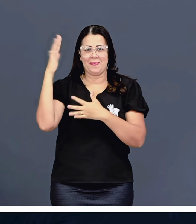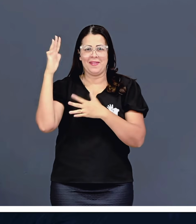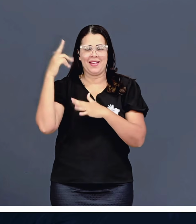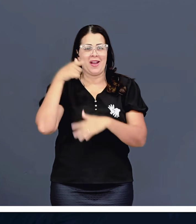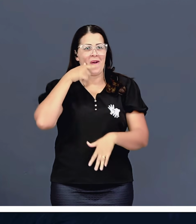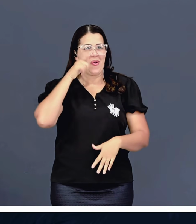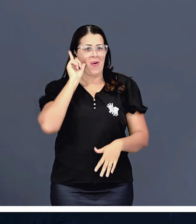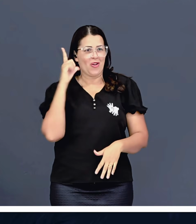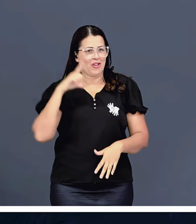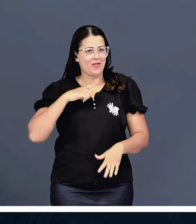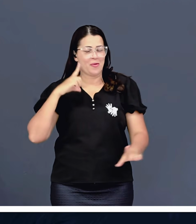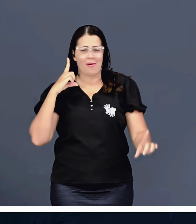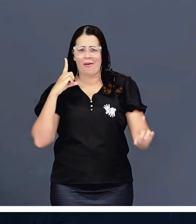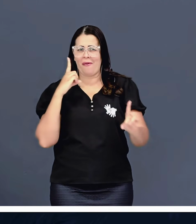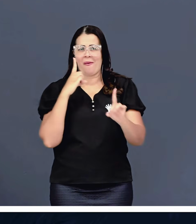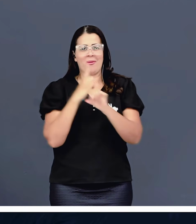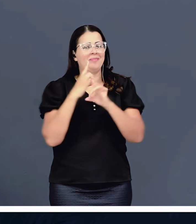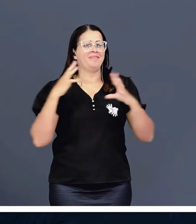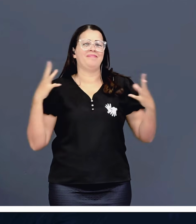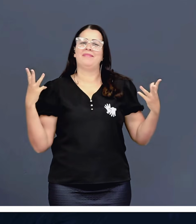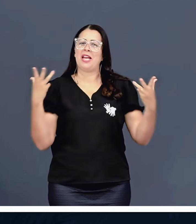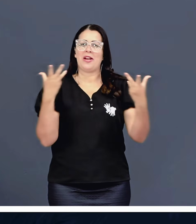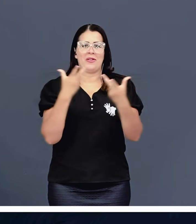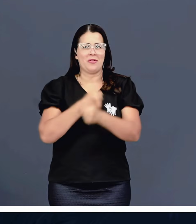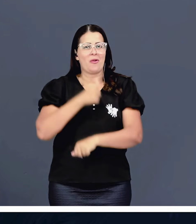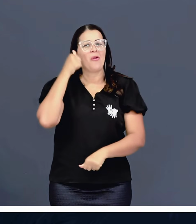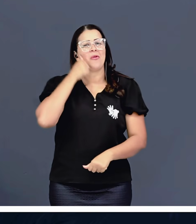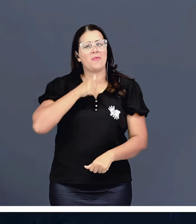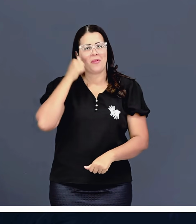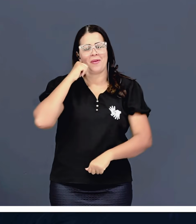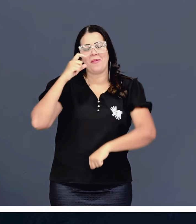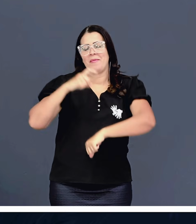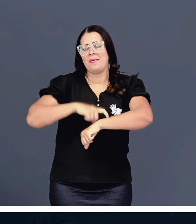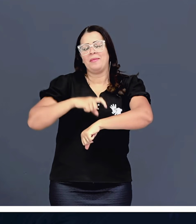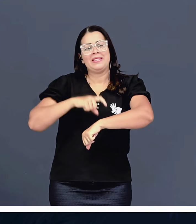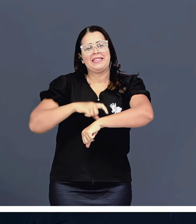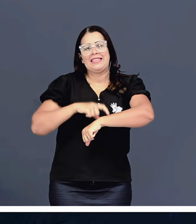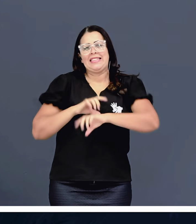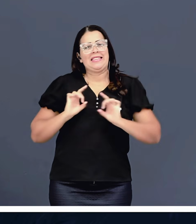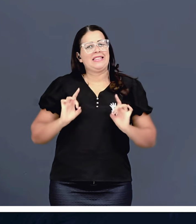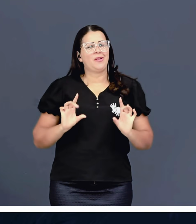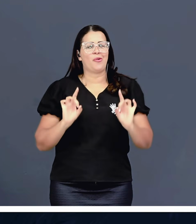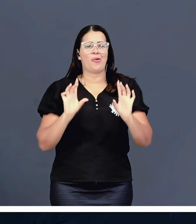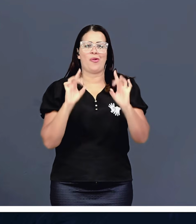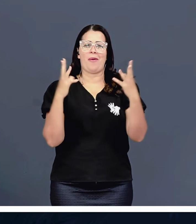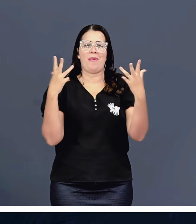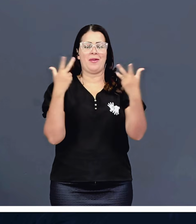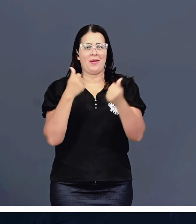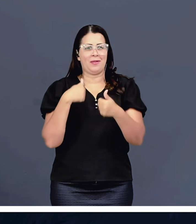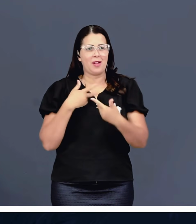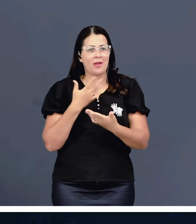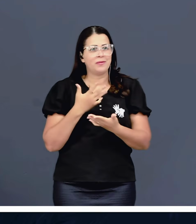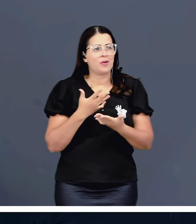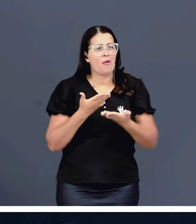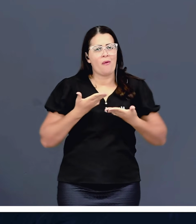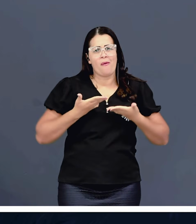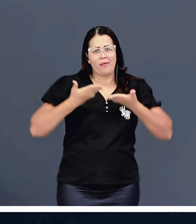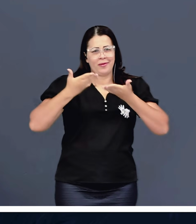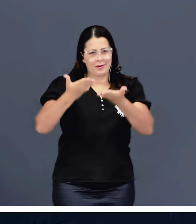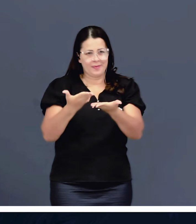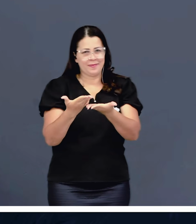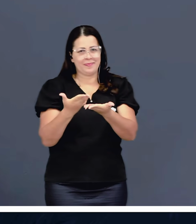Ontem nós tivemos um encontro maravilhoso com as mulheres, foi um momento assim esplêndido. E eu quero deixar esse convite para